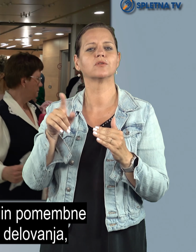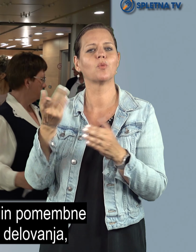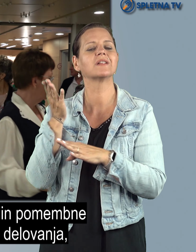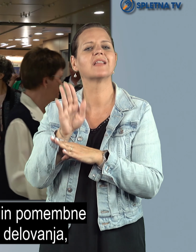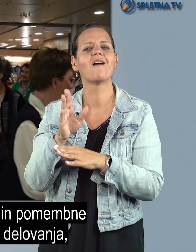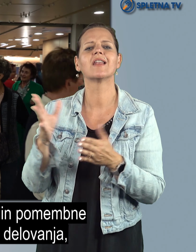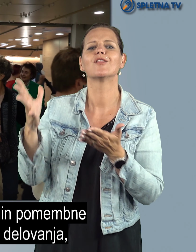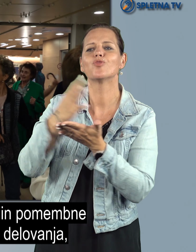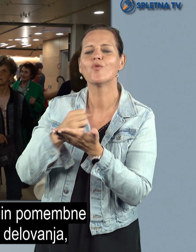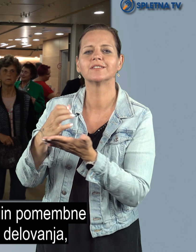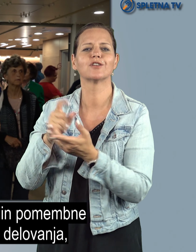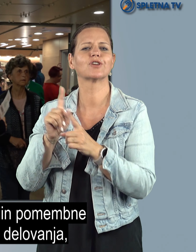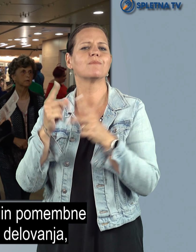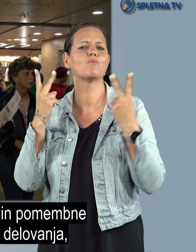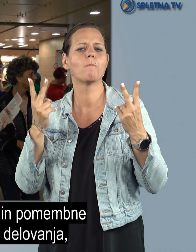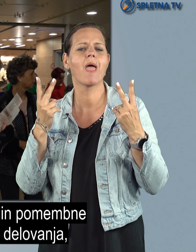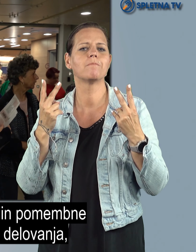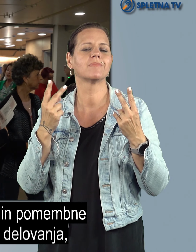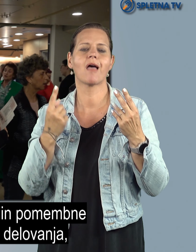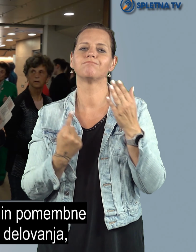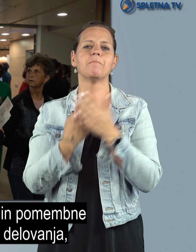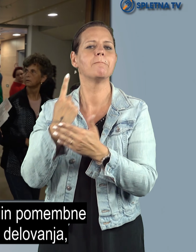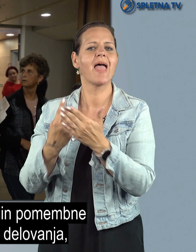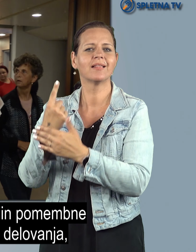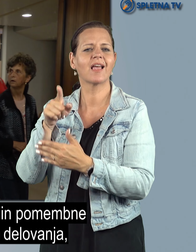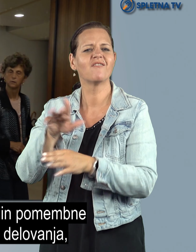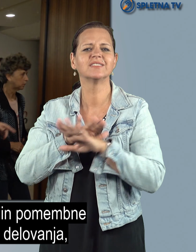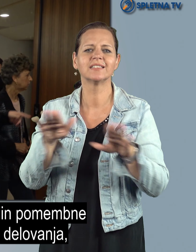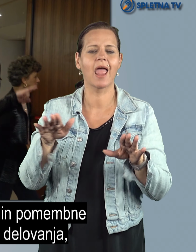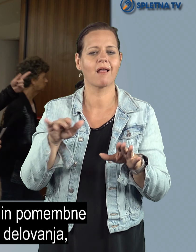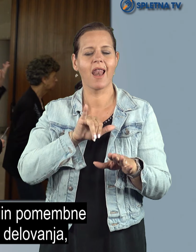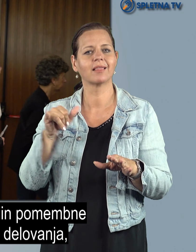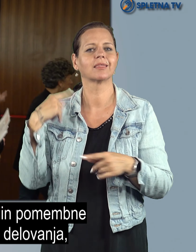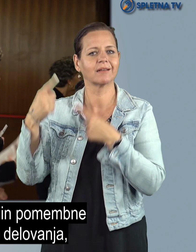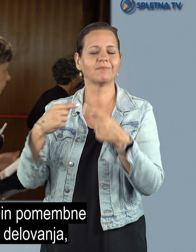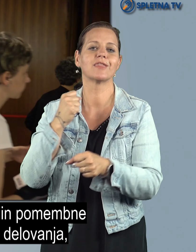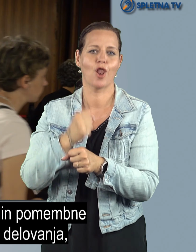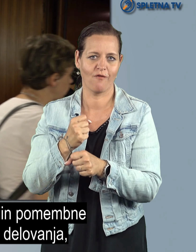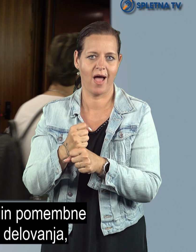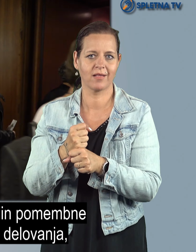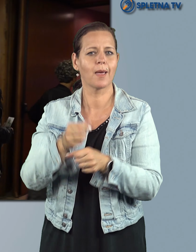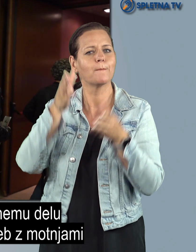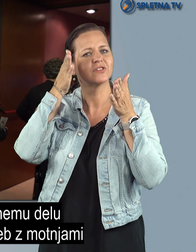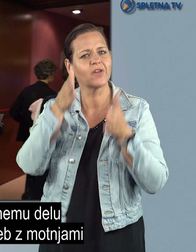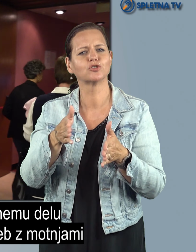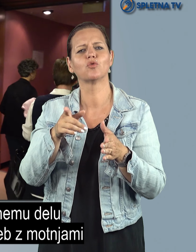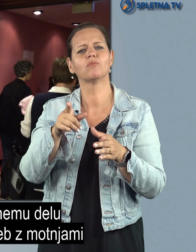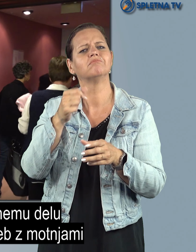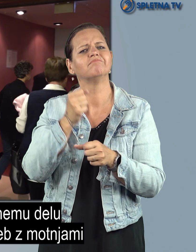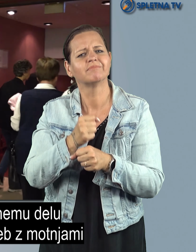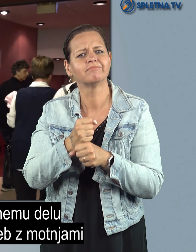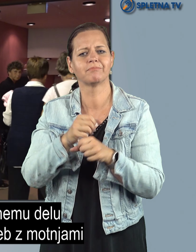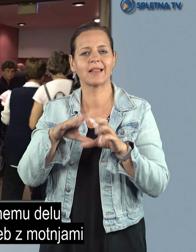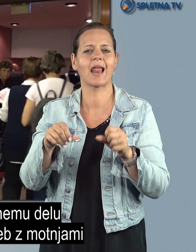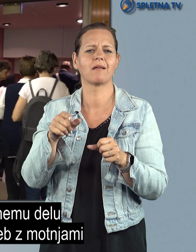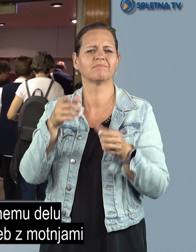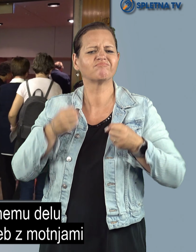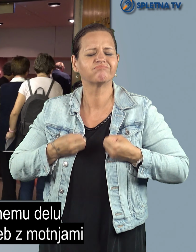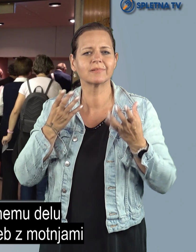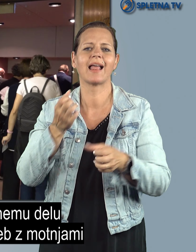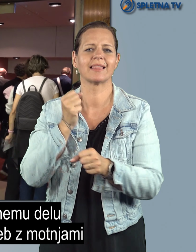predstavili dosežke in pomembne mejnike v vseh letih delovanja, posvečenih predanemu delu in skrbi za